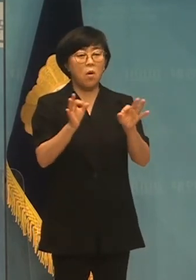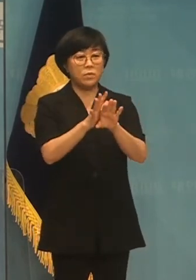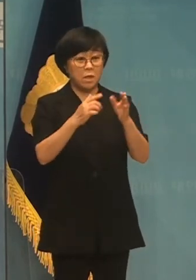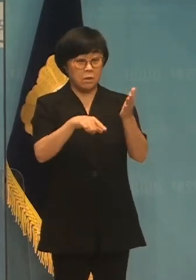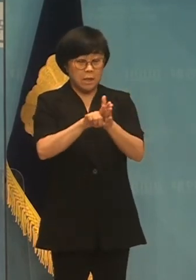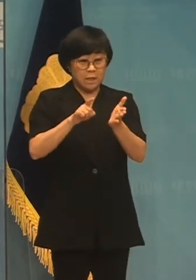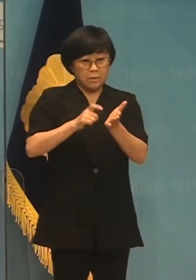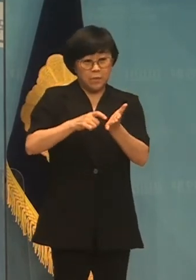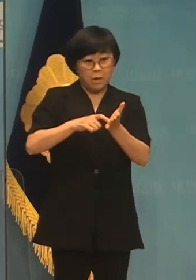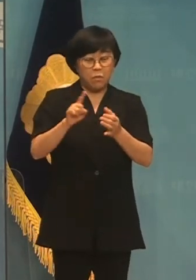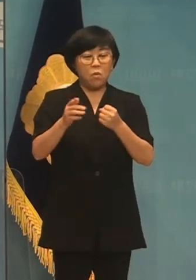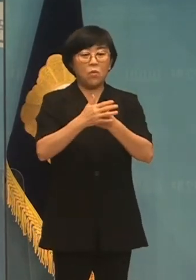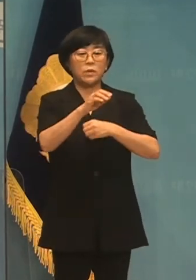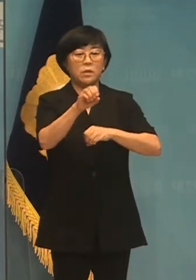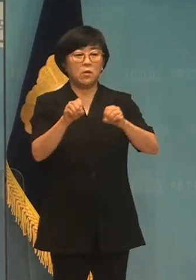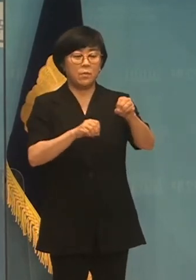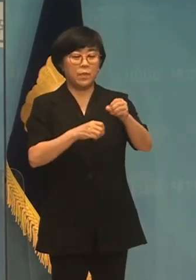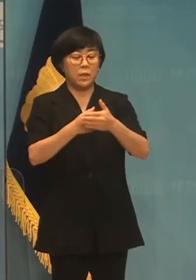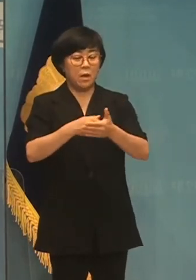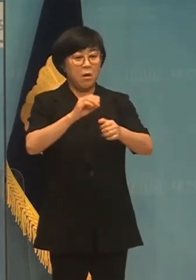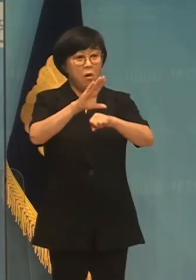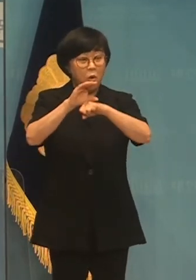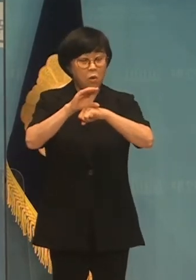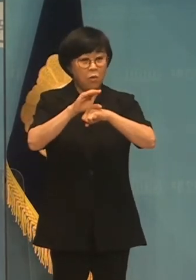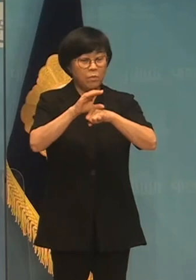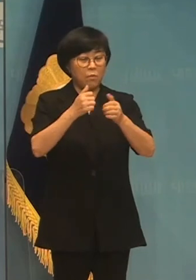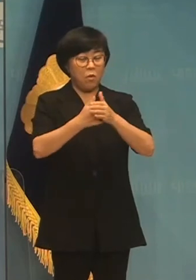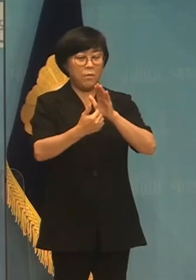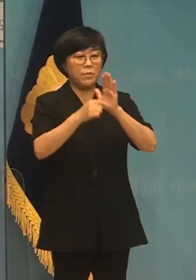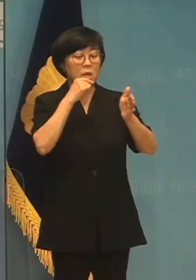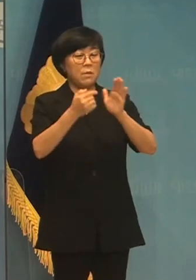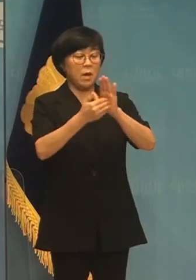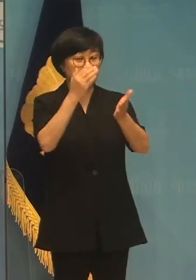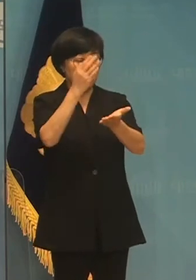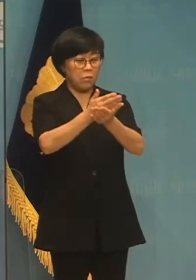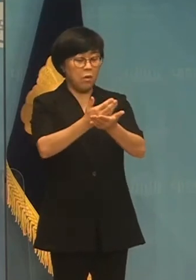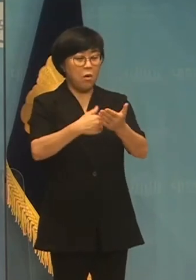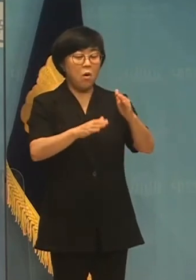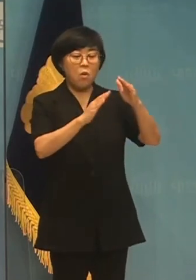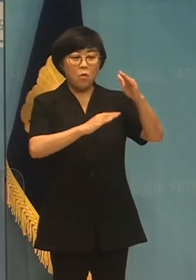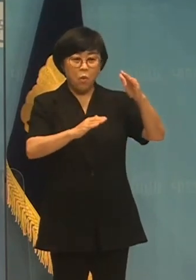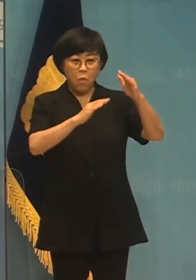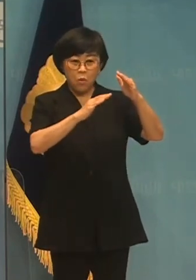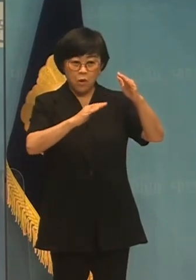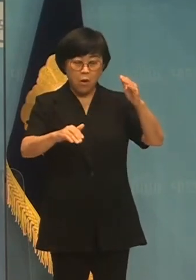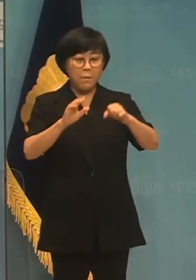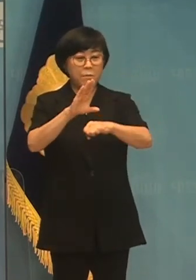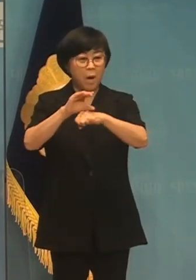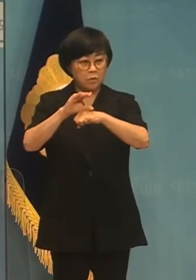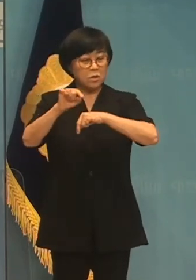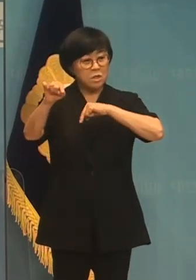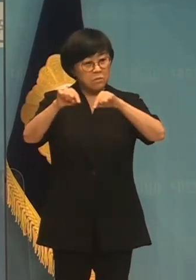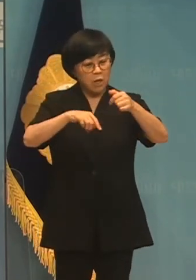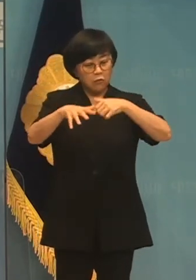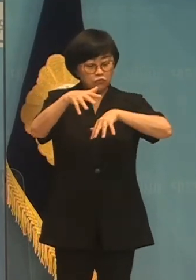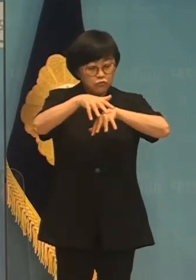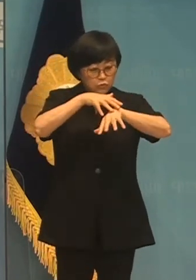시급한 것은 오히려 언론중재법보다 공영방송 지배구조 개선 법안일